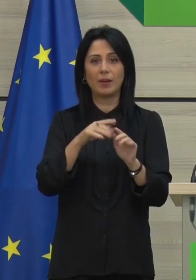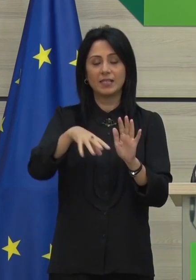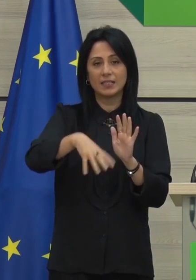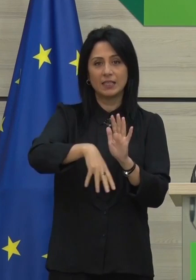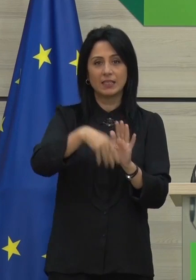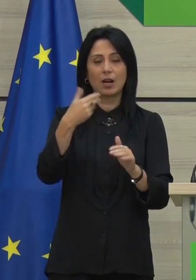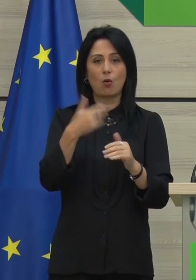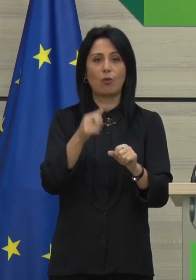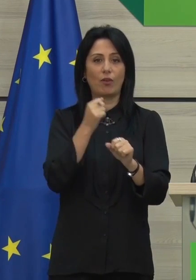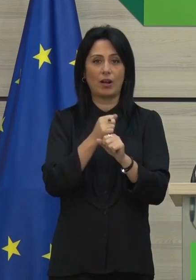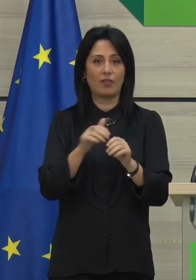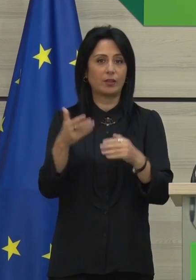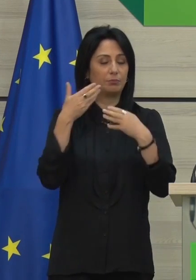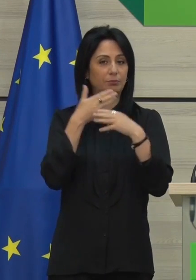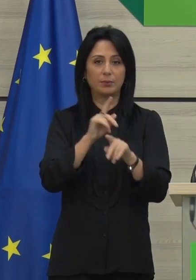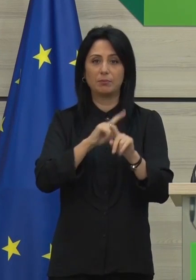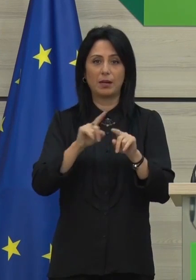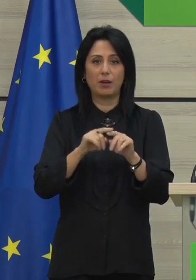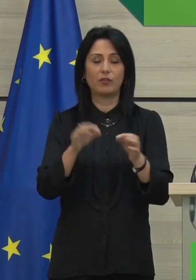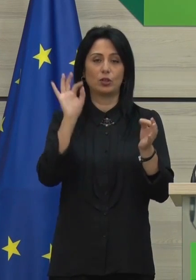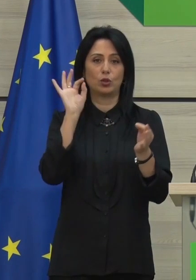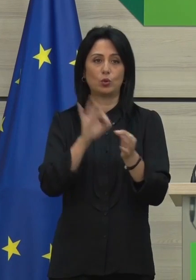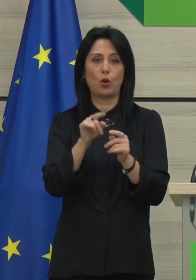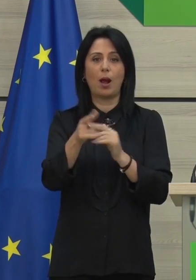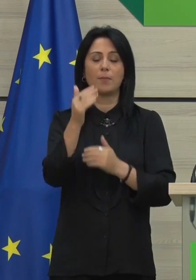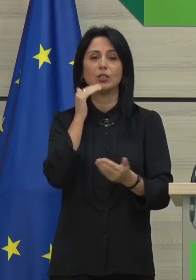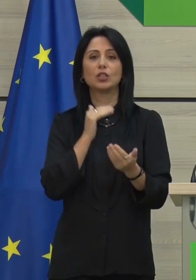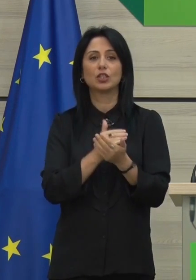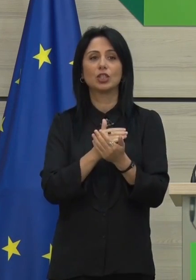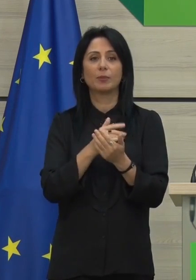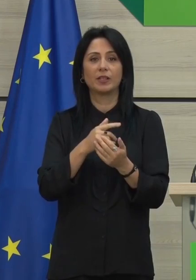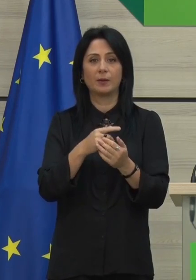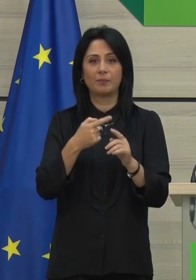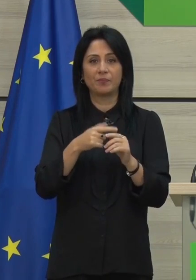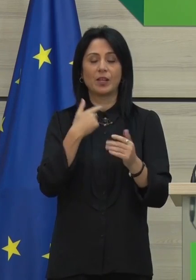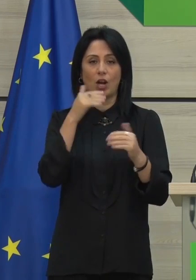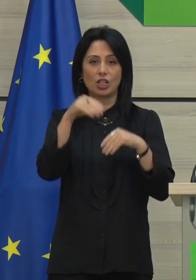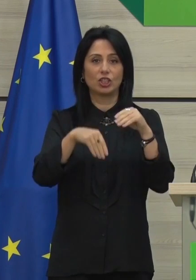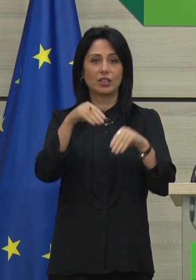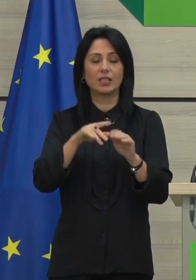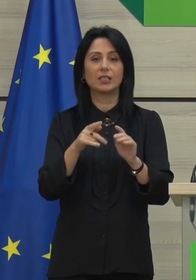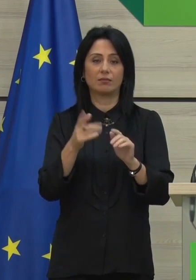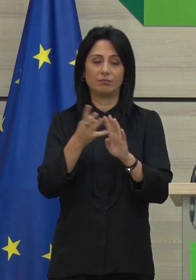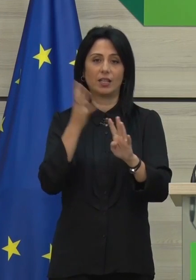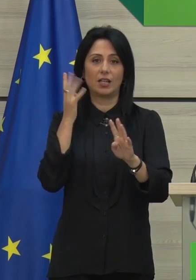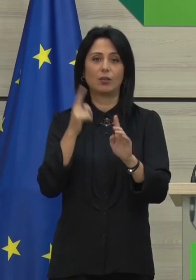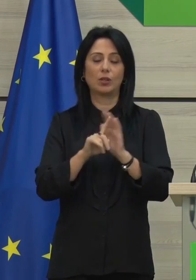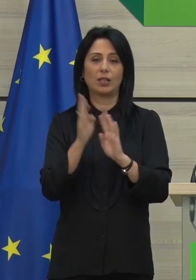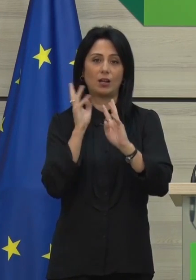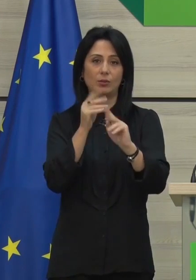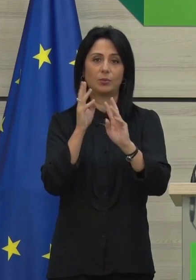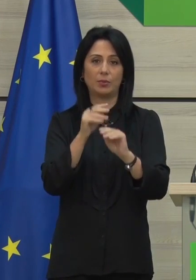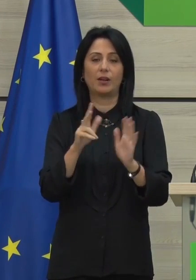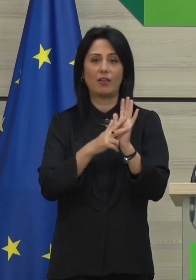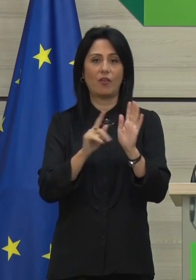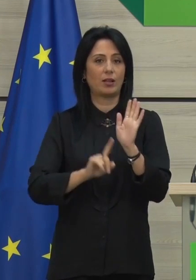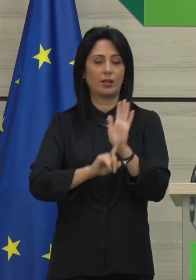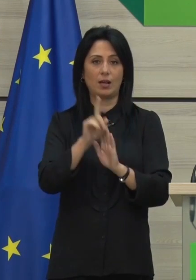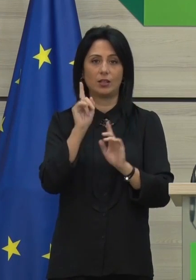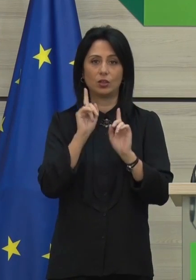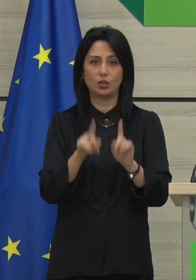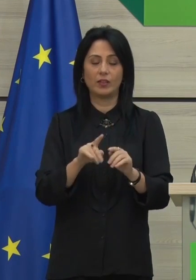წილისყრით გადაანაწილეს ფუნქციები და სწორედ ამის შემდეგ კენჭისყრის პროცესი ამომრჩევლებისთვის დაიწყო ზუსტად 8